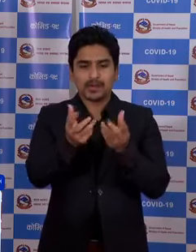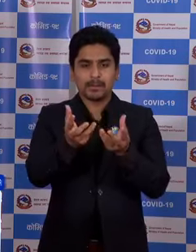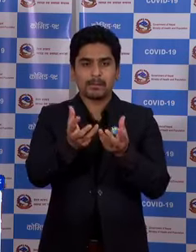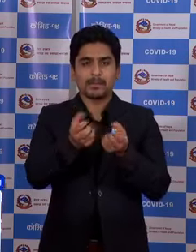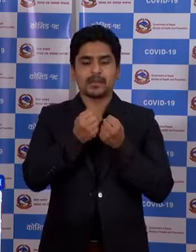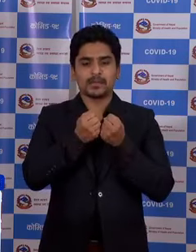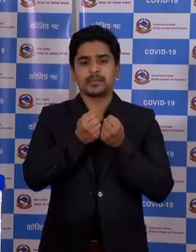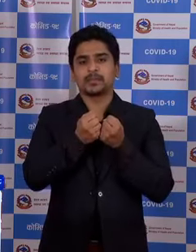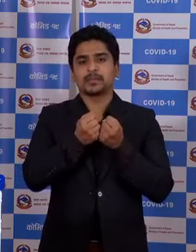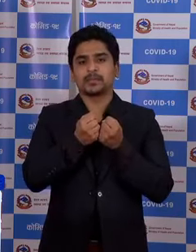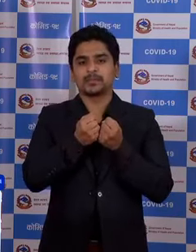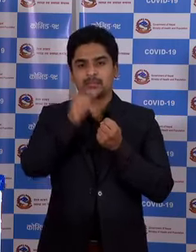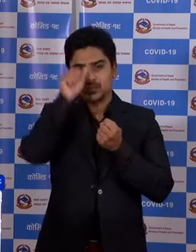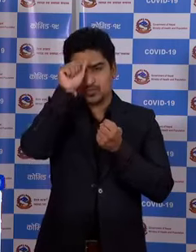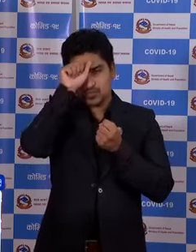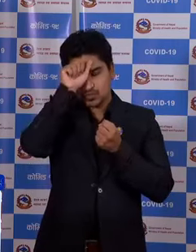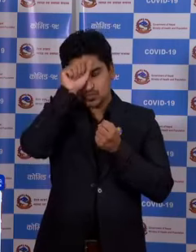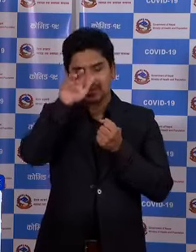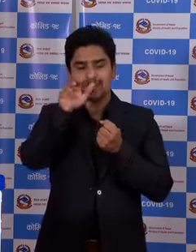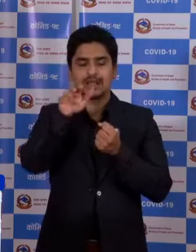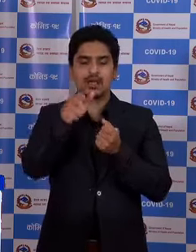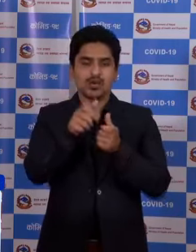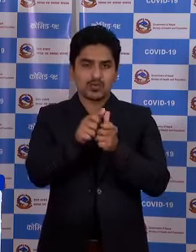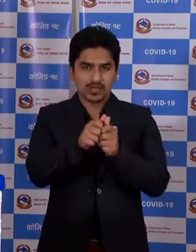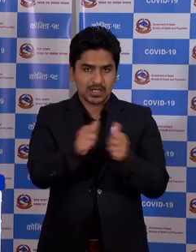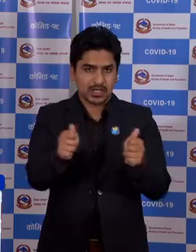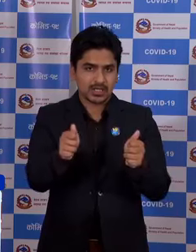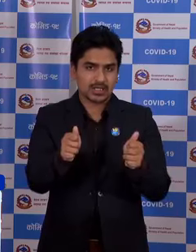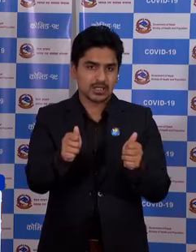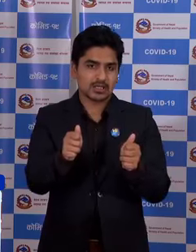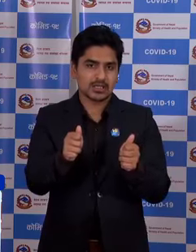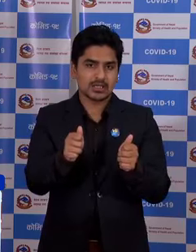प्राप्त सूचना जानकारी अनुसार